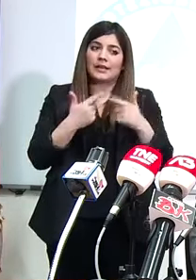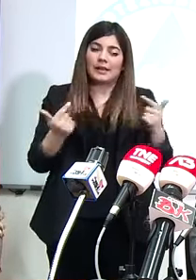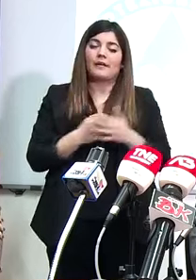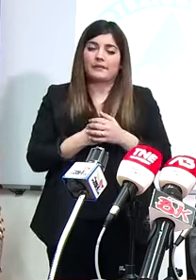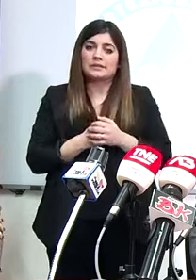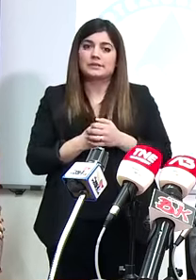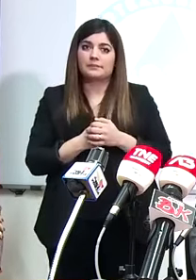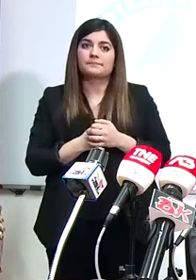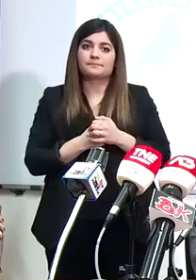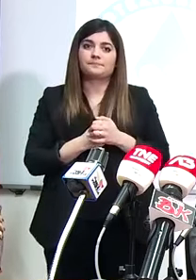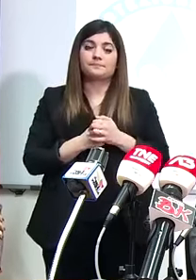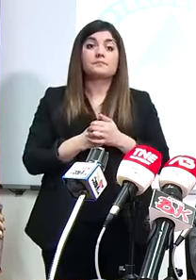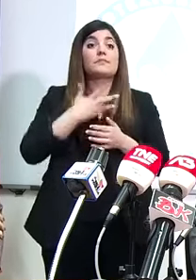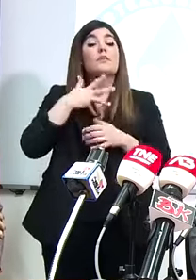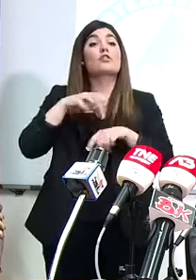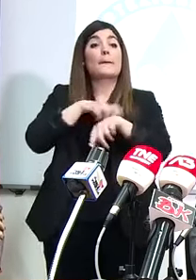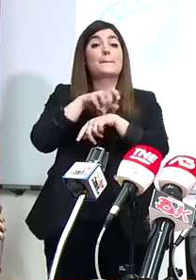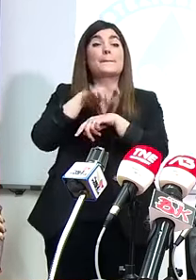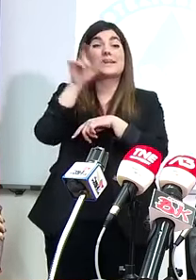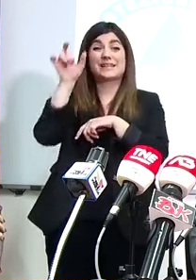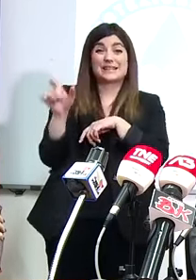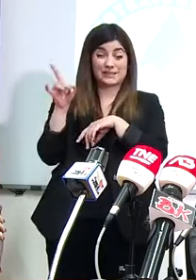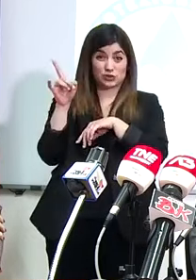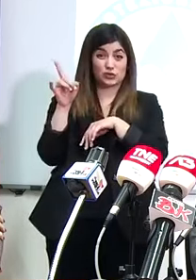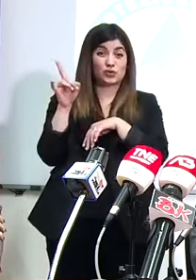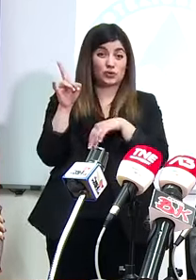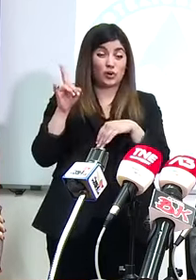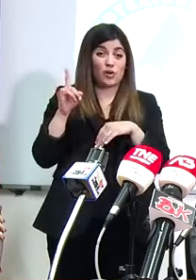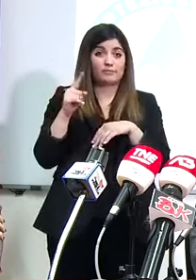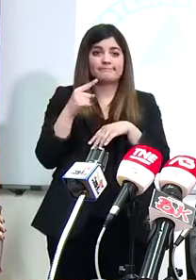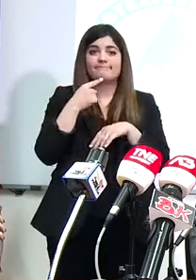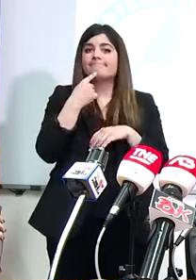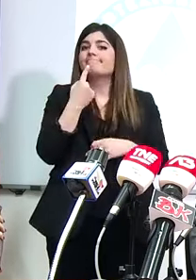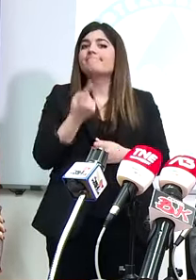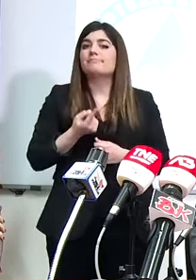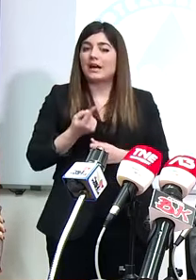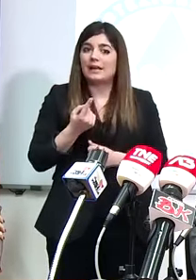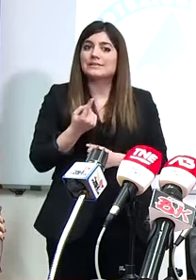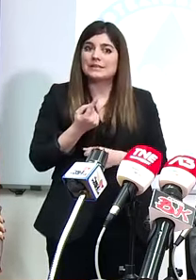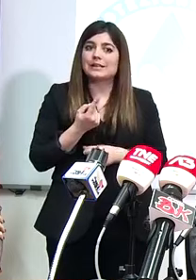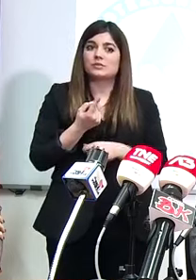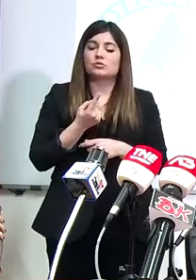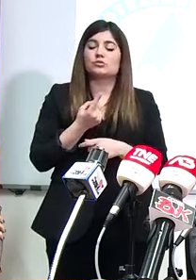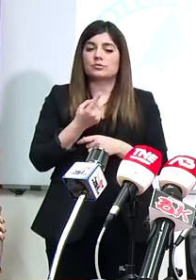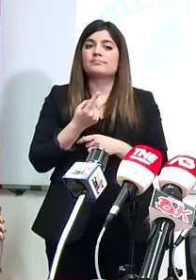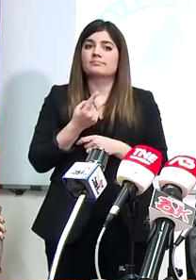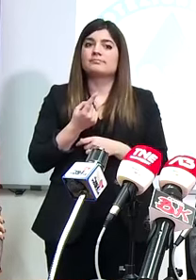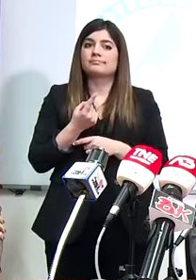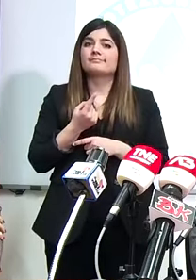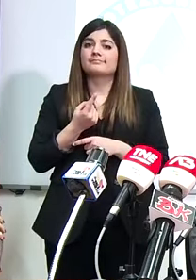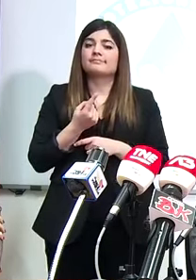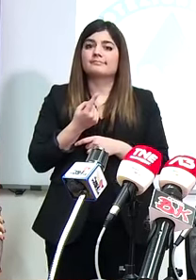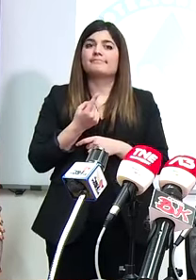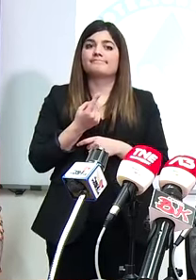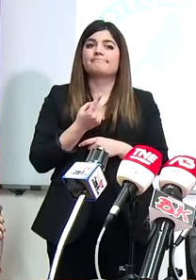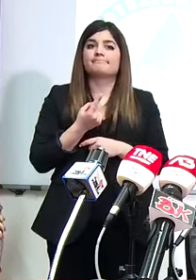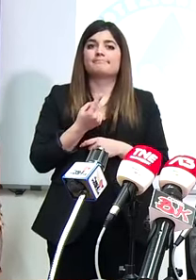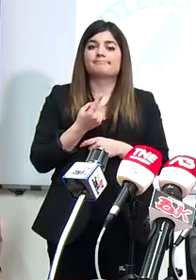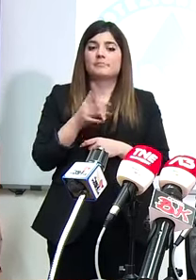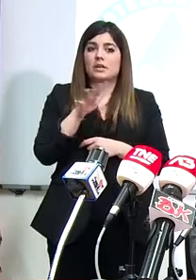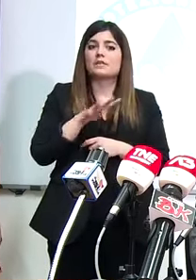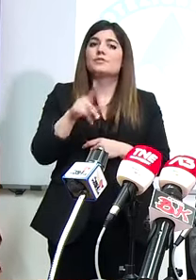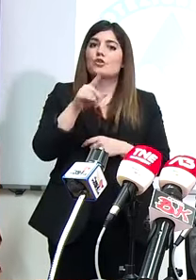il ministro che io ho sentito anche stamattina è comunque ha annunciato negli scorsi giorni che comunque qualche zona arancione ci sarà